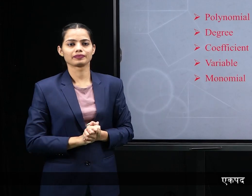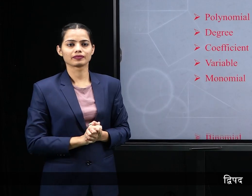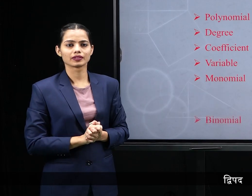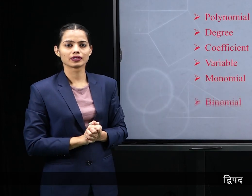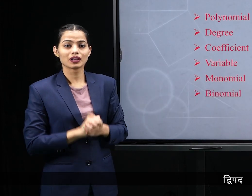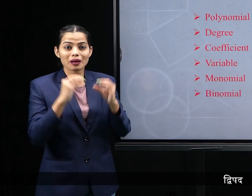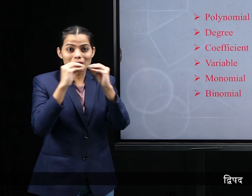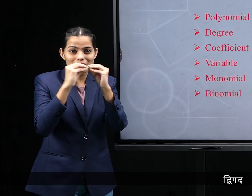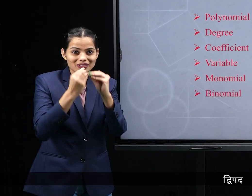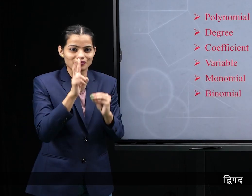द्विपद,